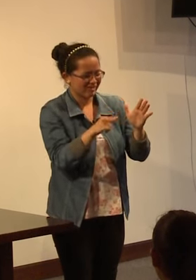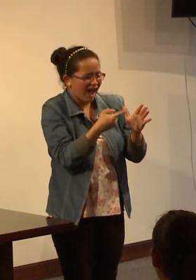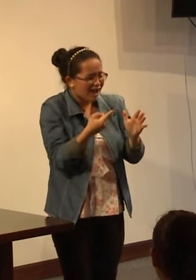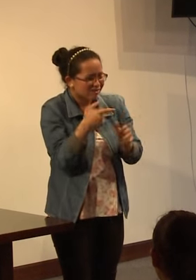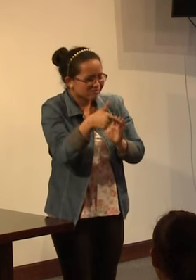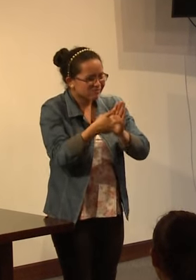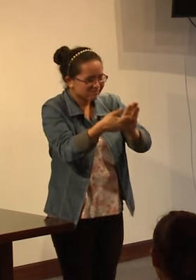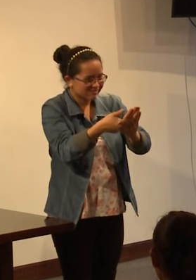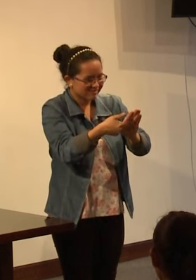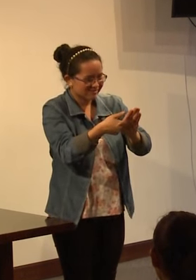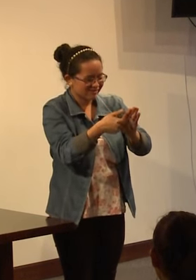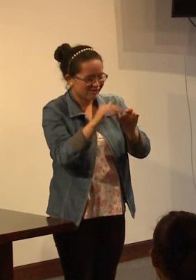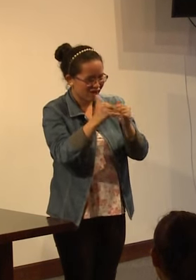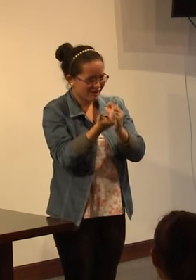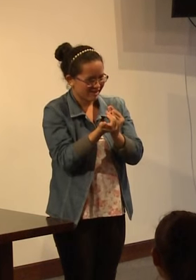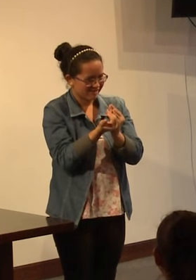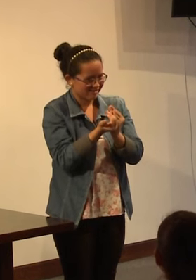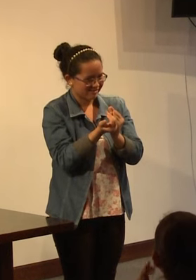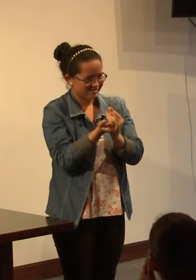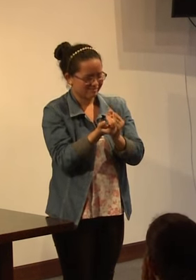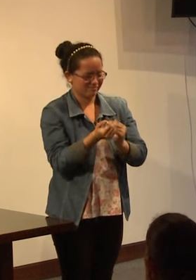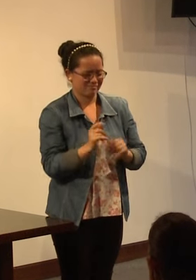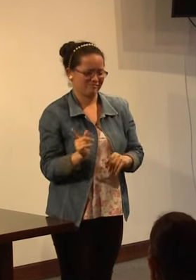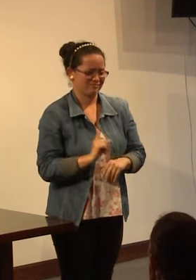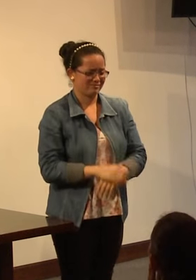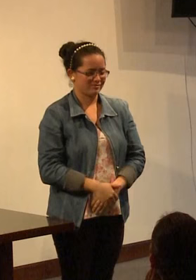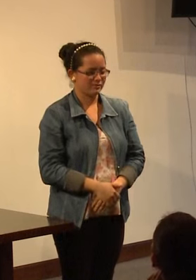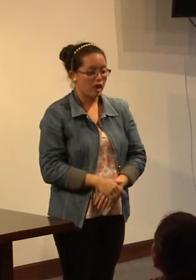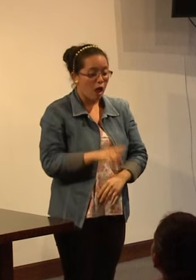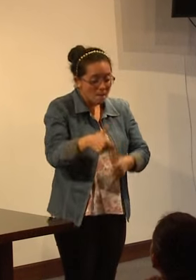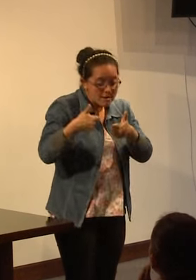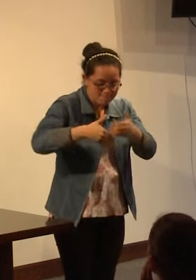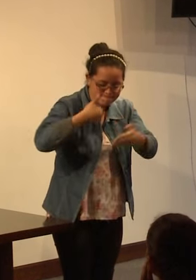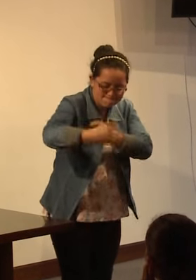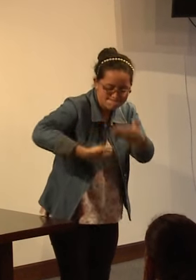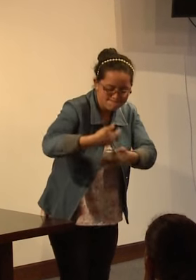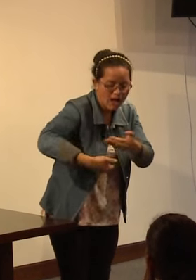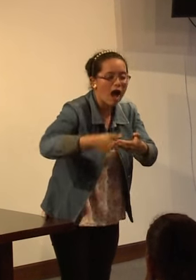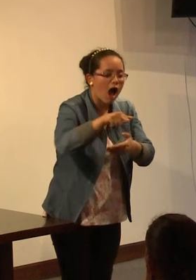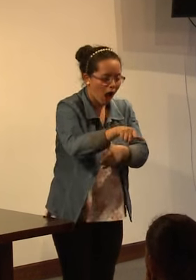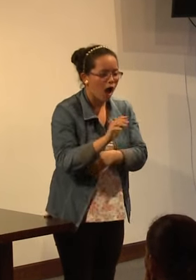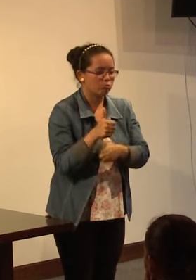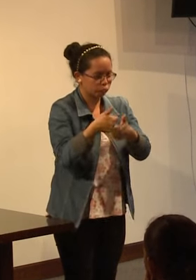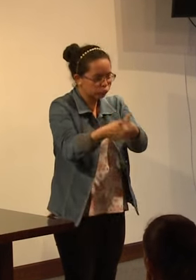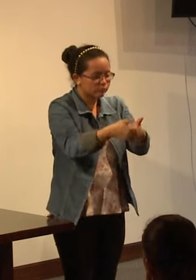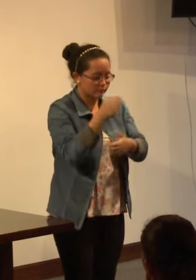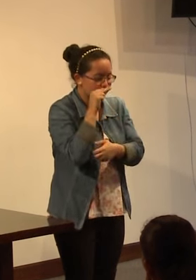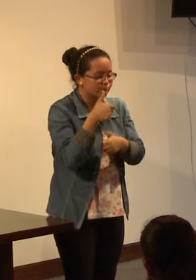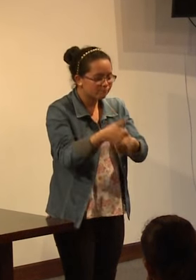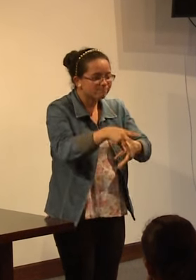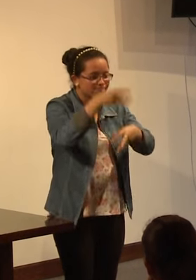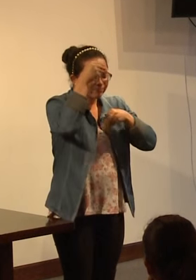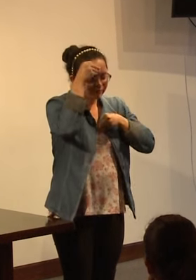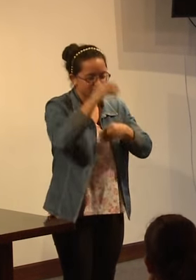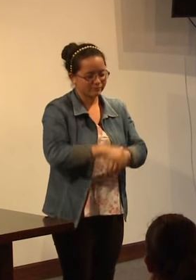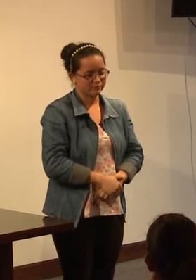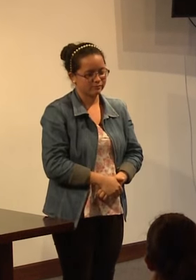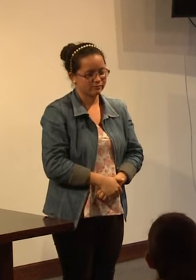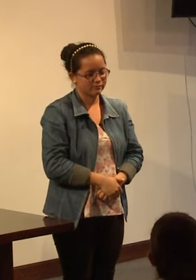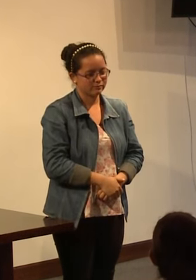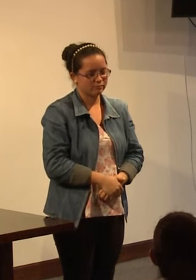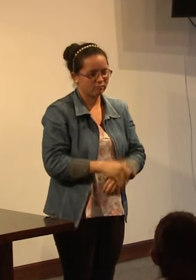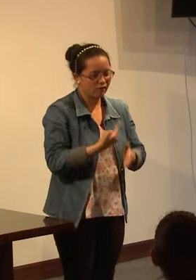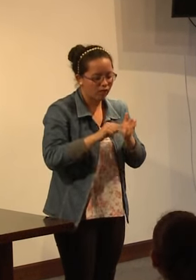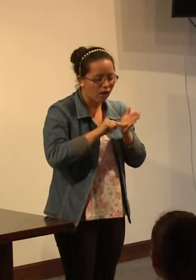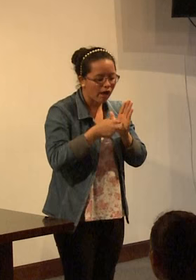concierto. No, ¿qué es lo que pasa? Que si usted hizo bien el proceso, de seguro va a tener muy buen resultado. Quiere decir que entonces